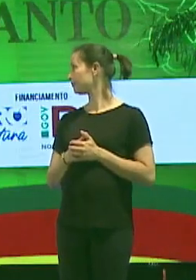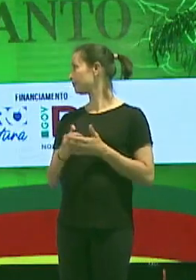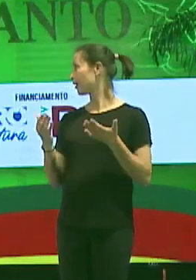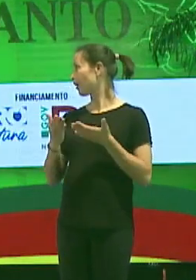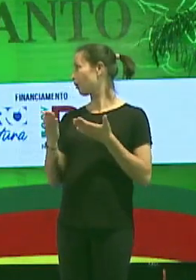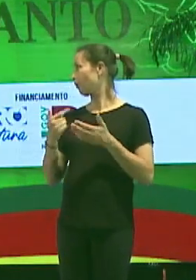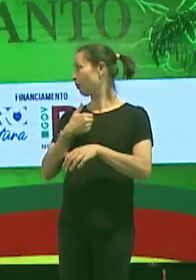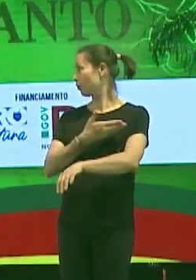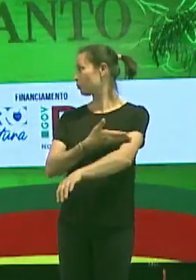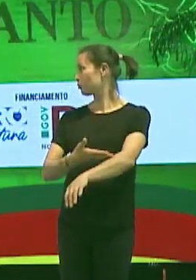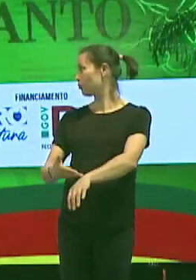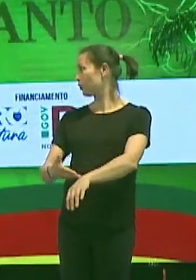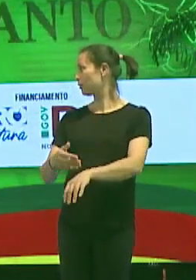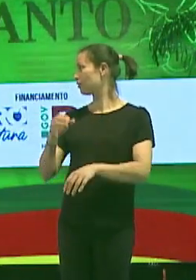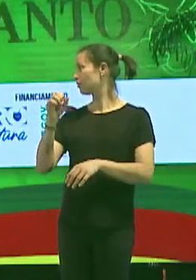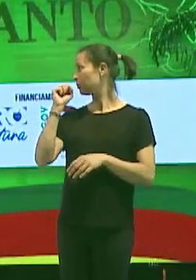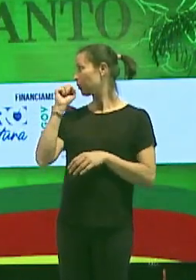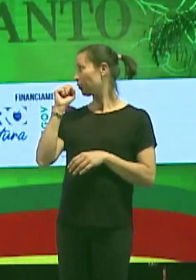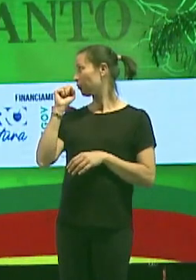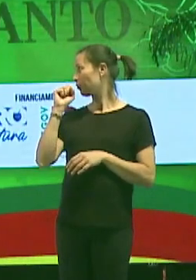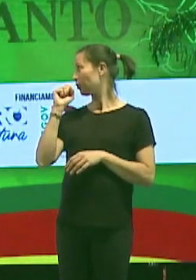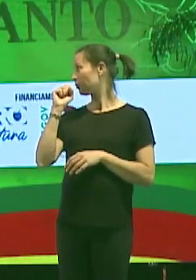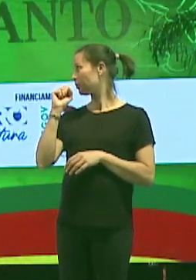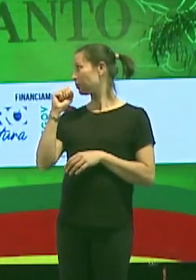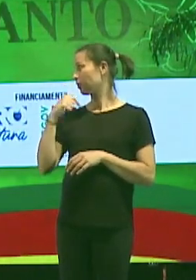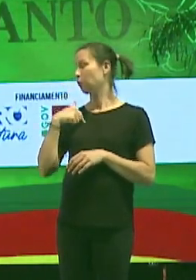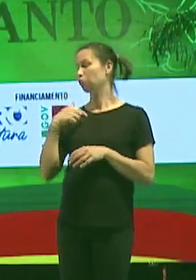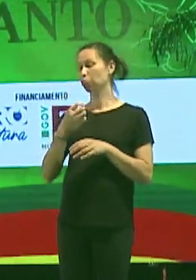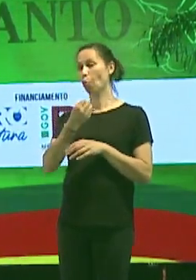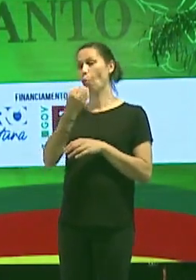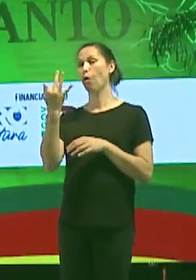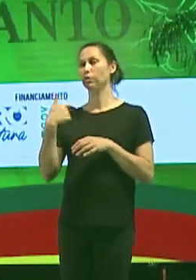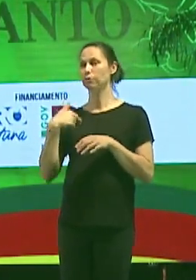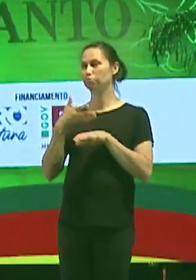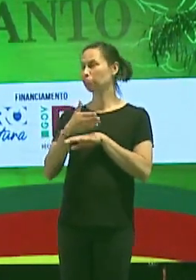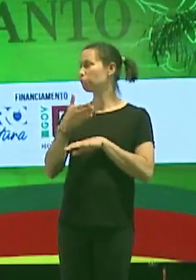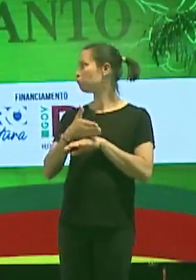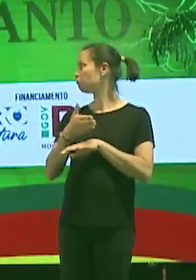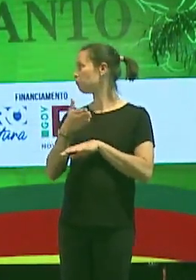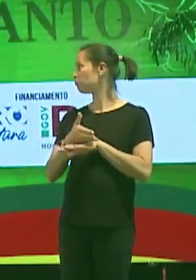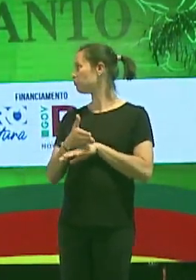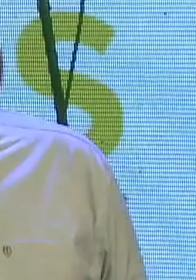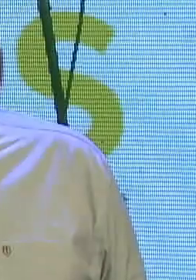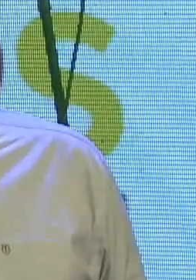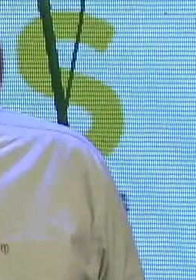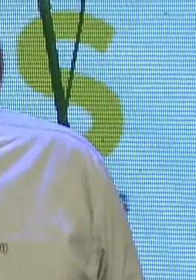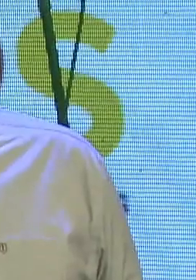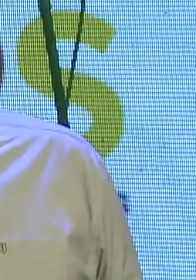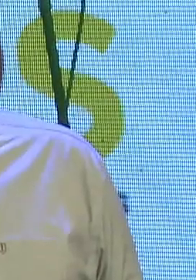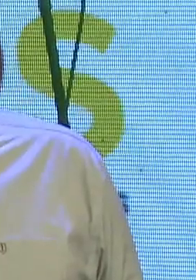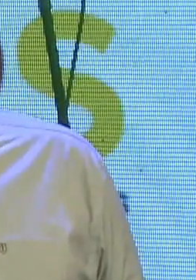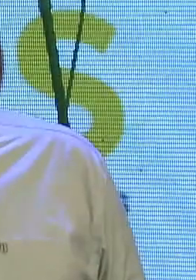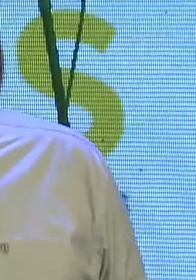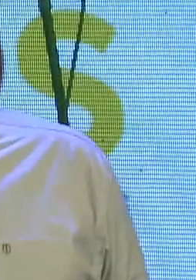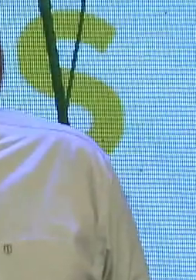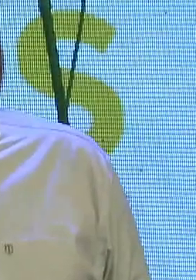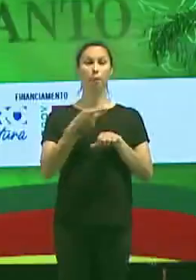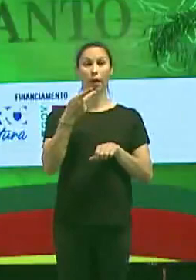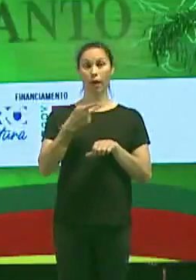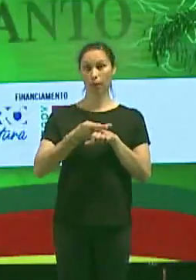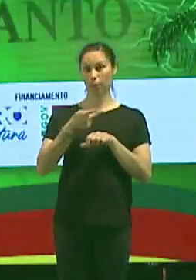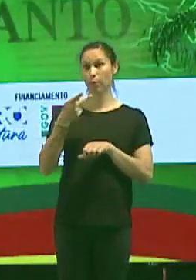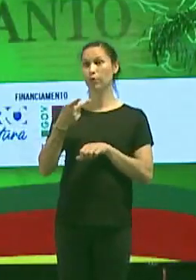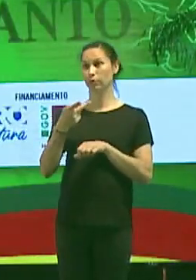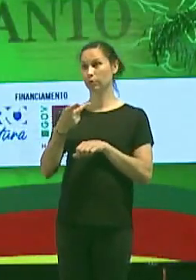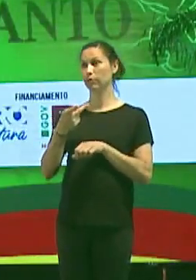aqui, tantas vezes nesse festival que estive aqui. Colocar que nossos prêmios